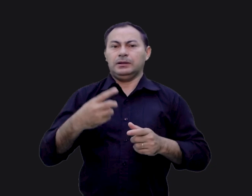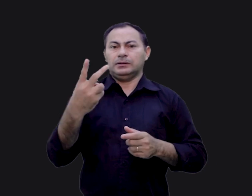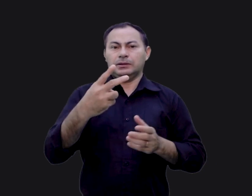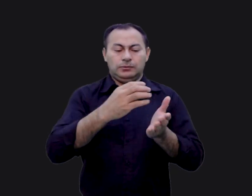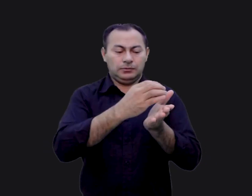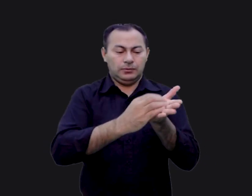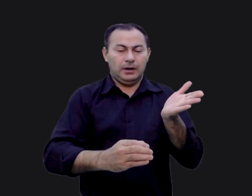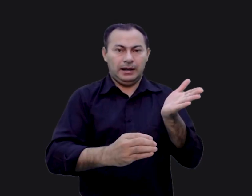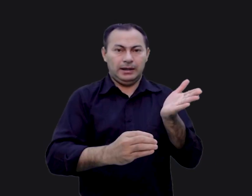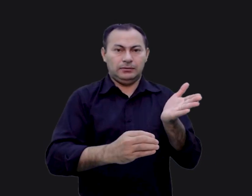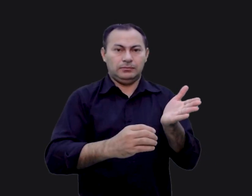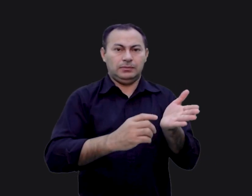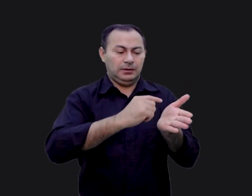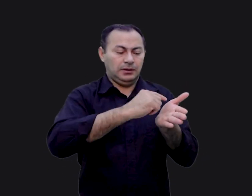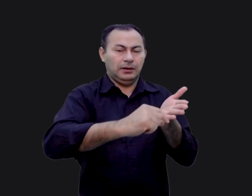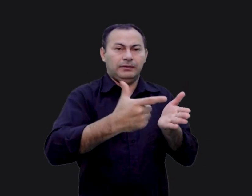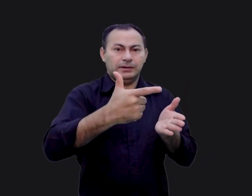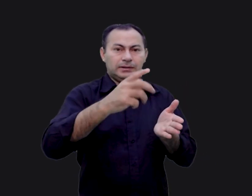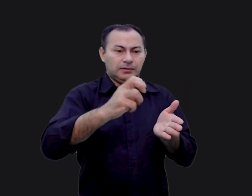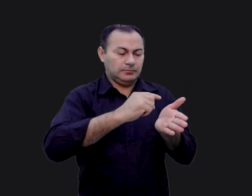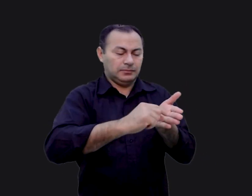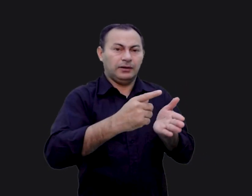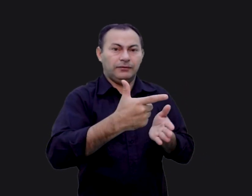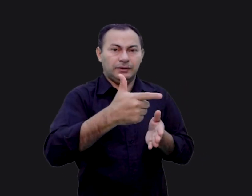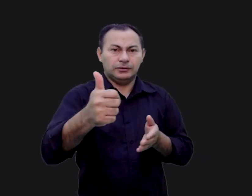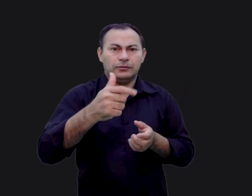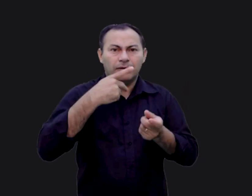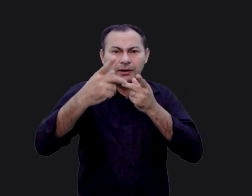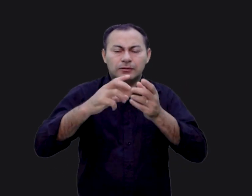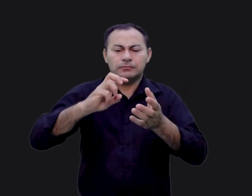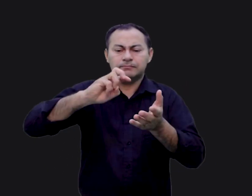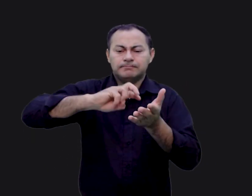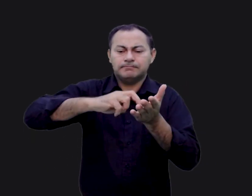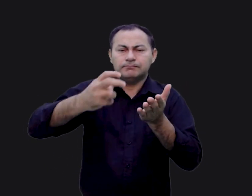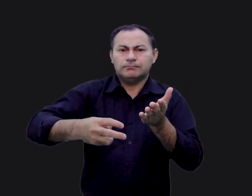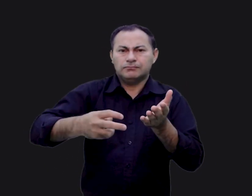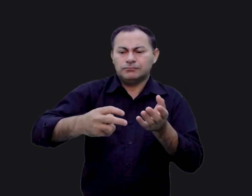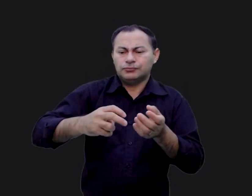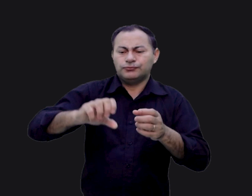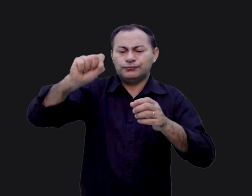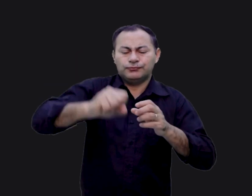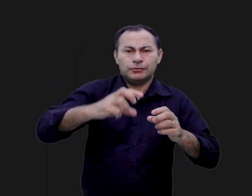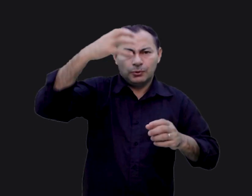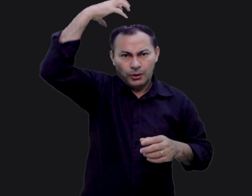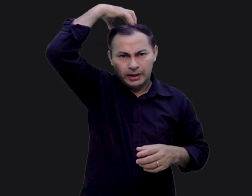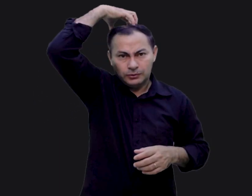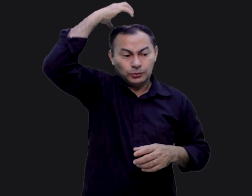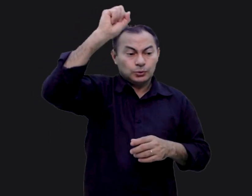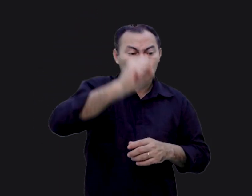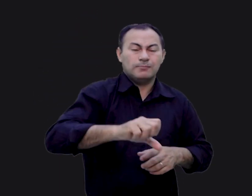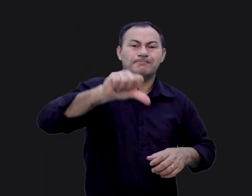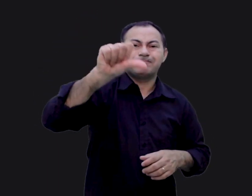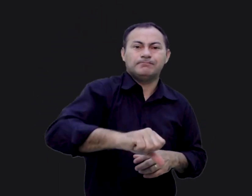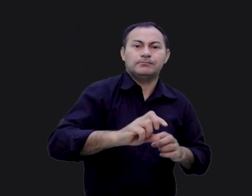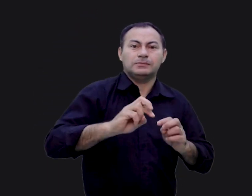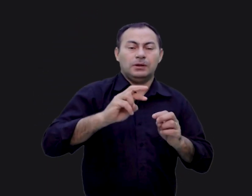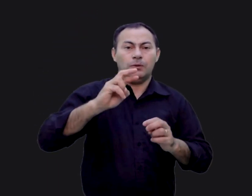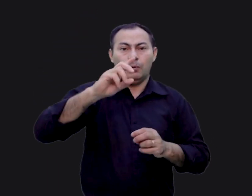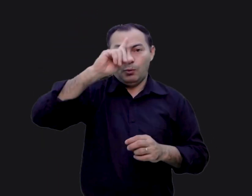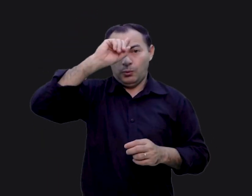2 Reis, capítulo 25 e verso 21, temos a descrição da queda do reino do sul, também impressionante. O rei